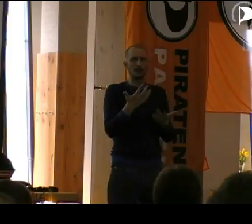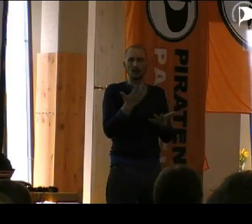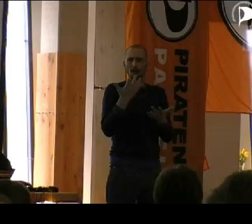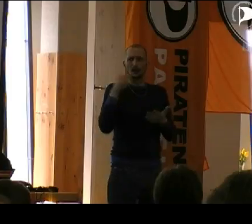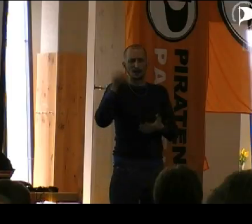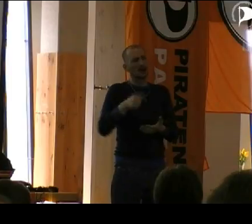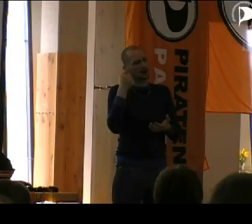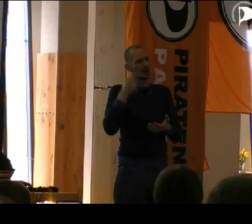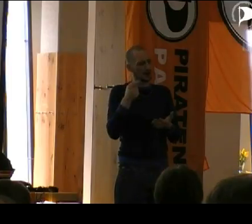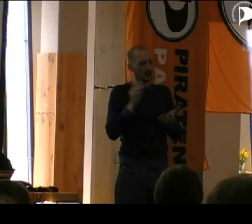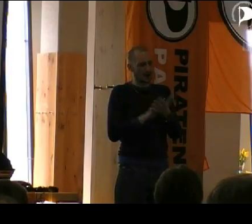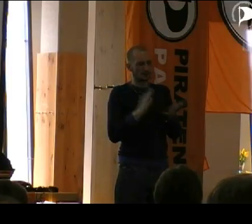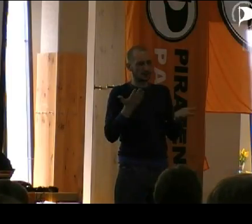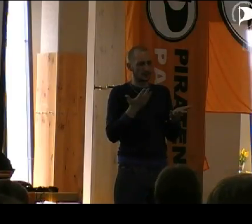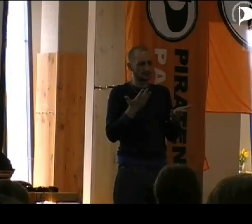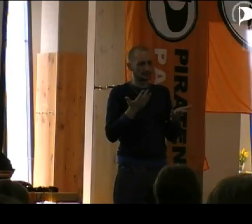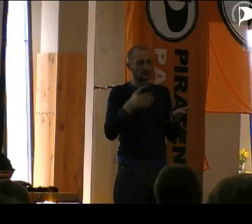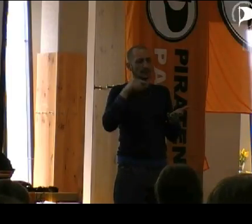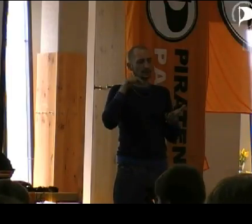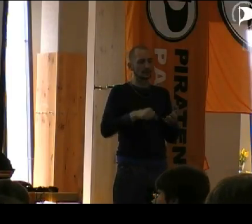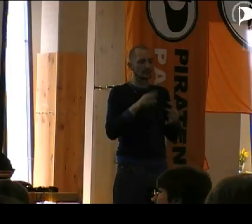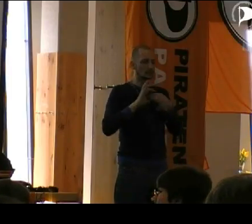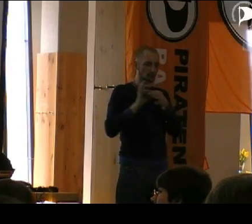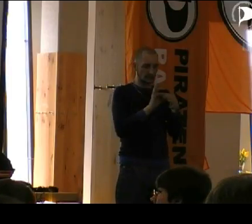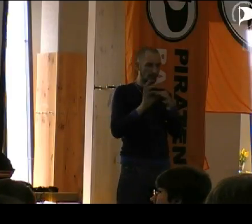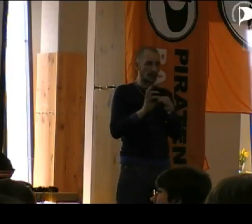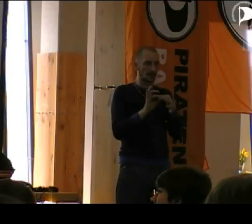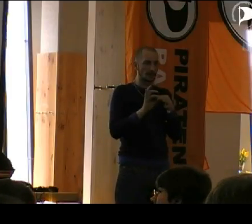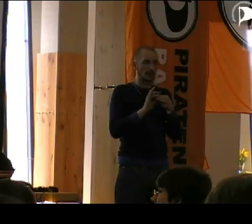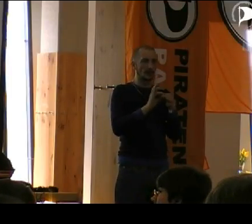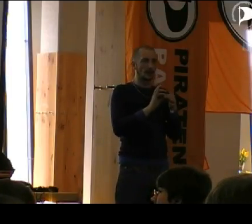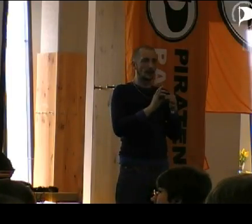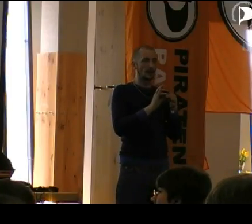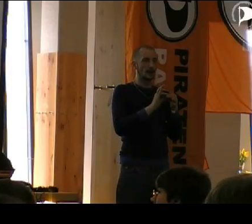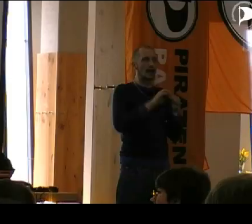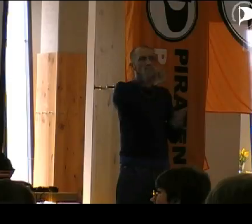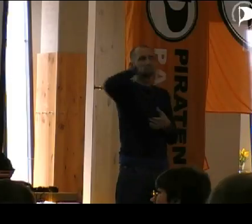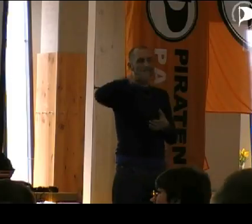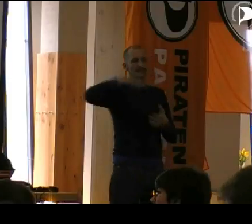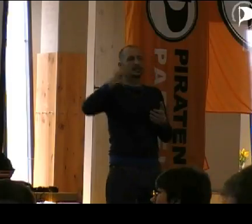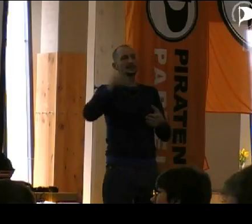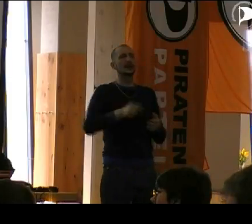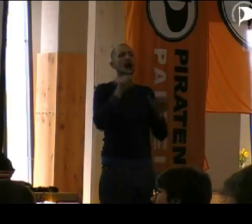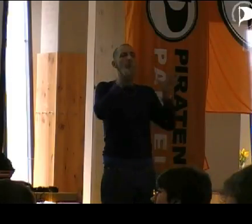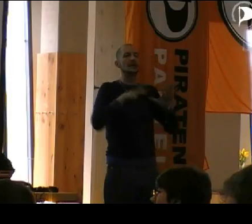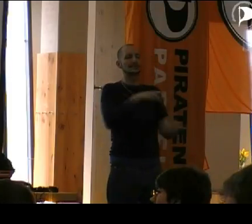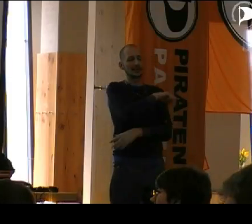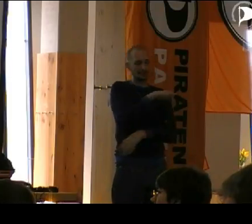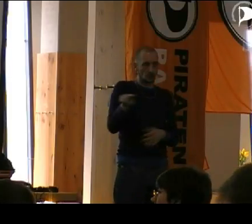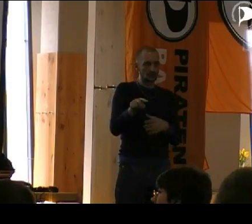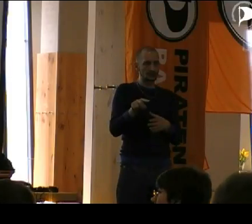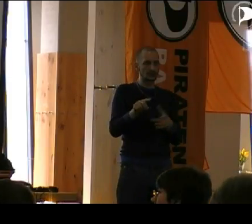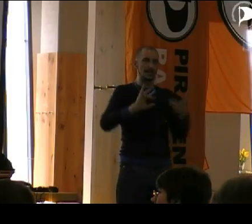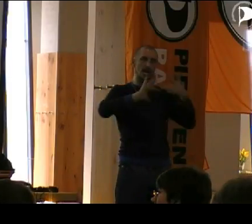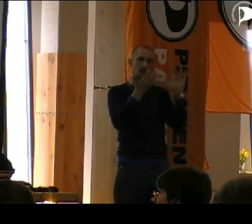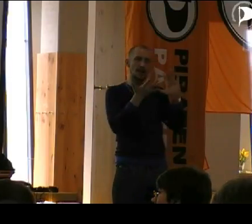ja zu den statistiken ich kam um ungefähr 18.000 e mails allerdings allen drei städten jahren die zwei jahren in